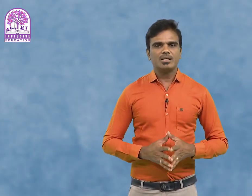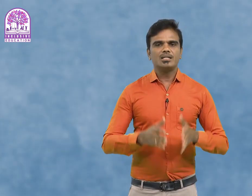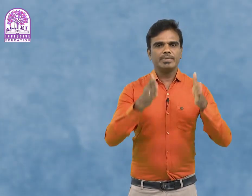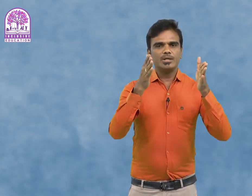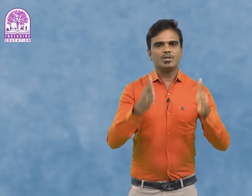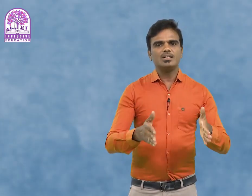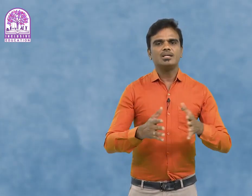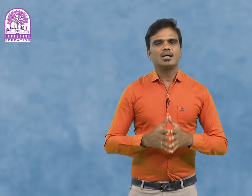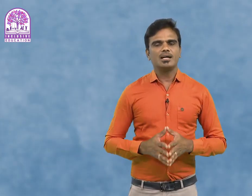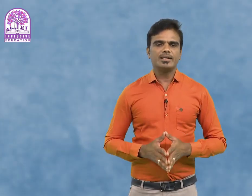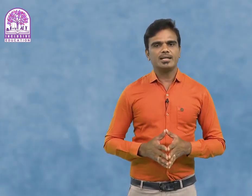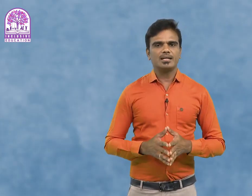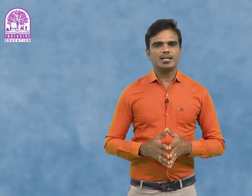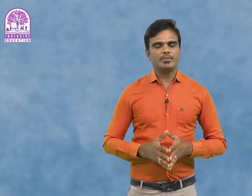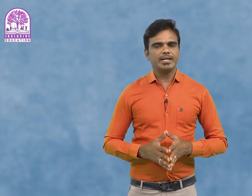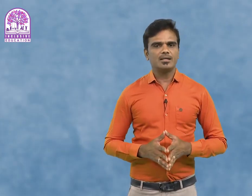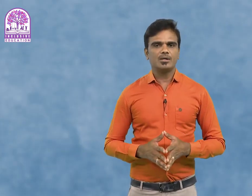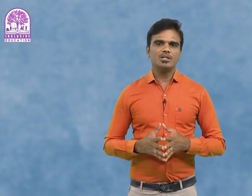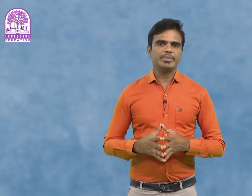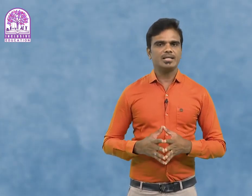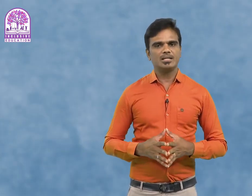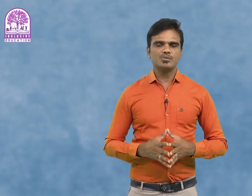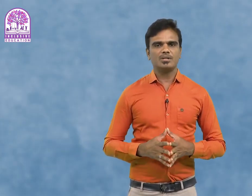அந்த பில்டிங்கோட கலர் என்னென்ன கலரில் பெயிண்ட் இருக்காங்களோ அந்த பெயிண்ட்டை நீங்கள் சொல்லலாம்,